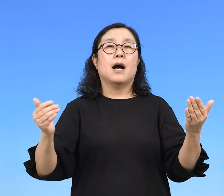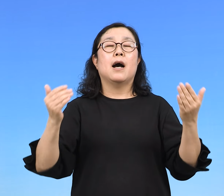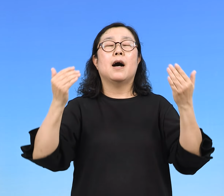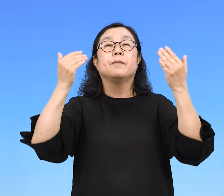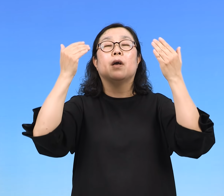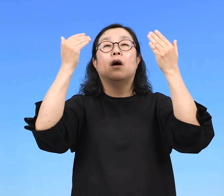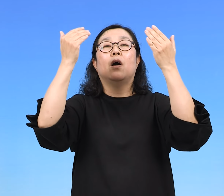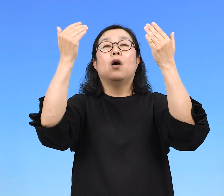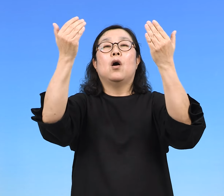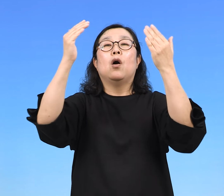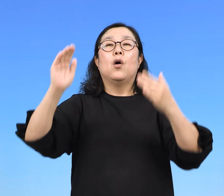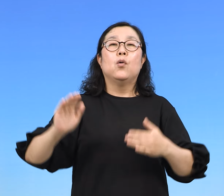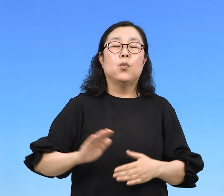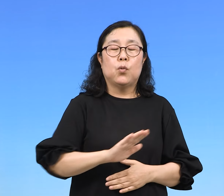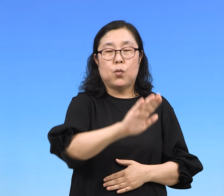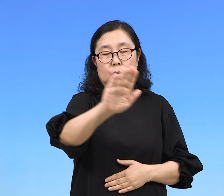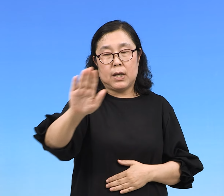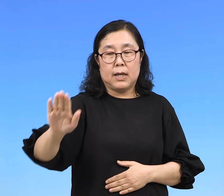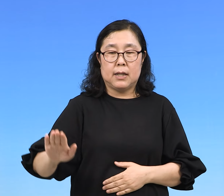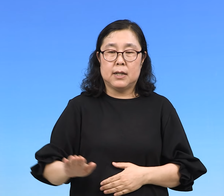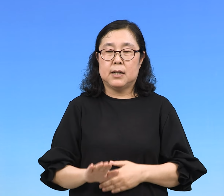찬양하며 우리는 전진하리.